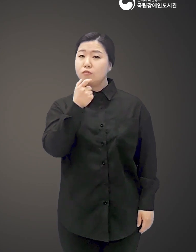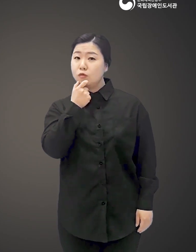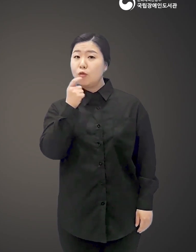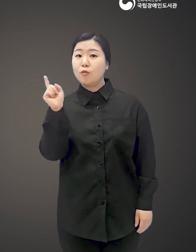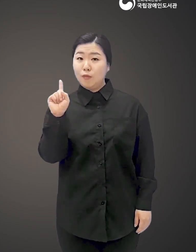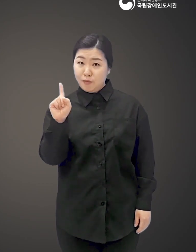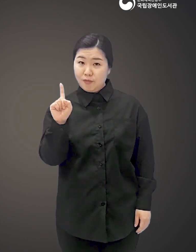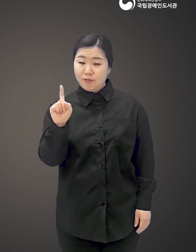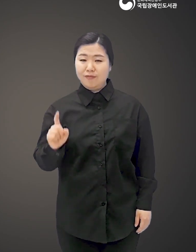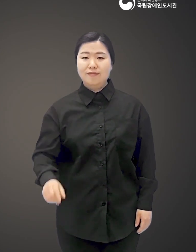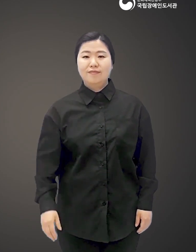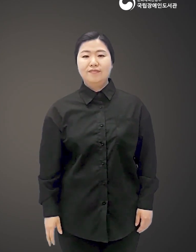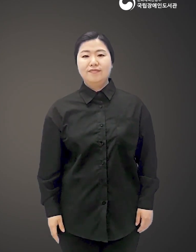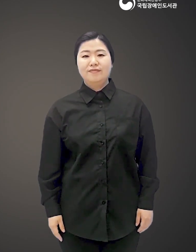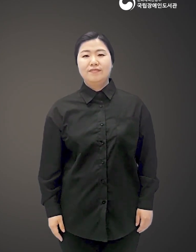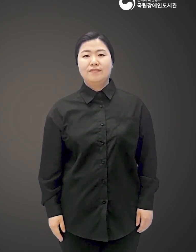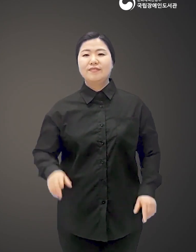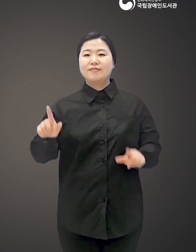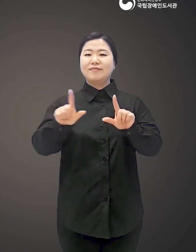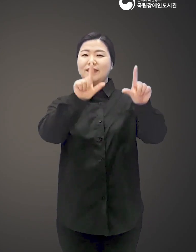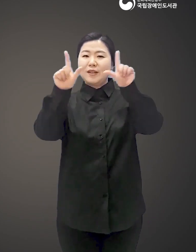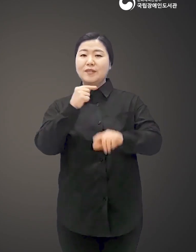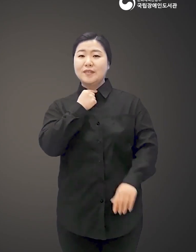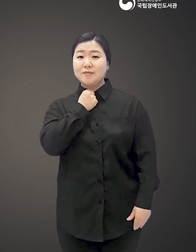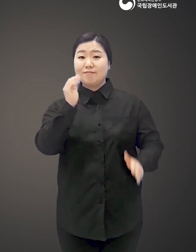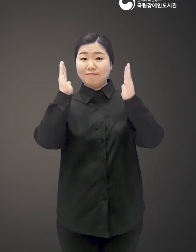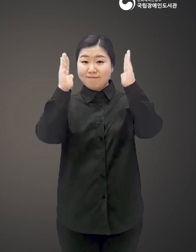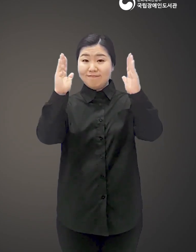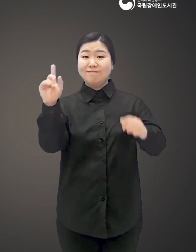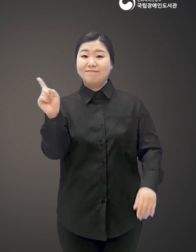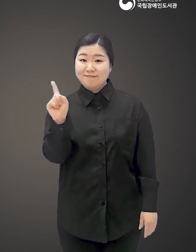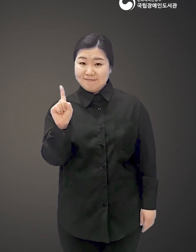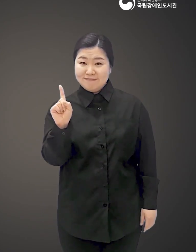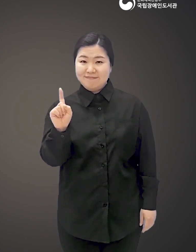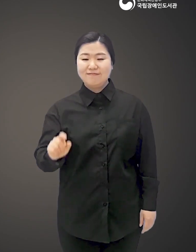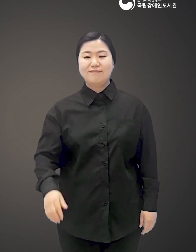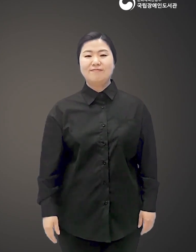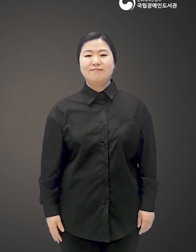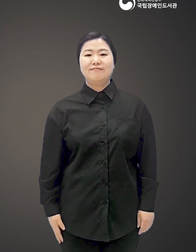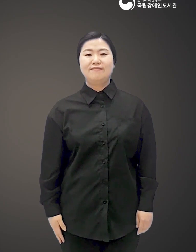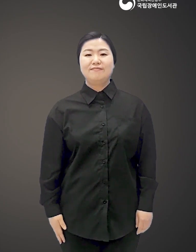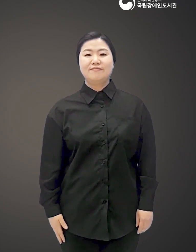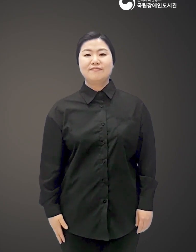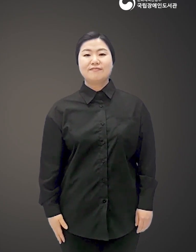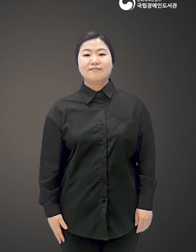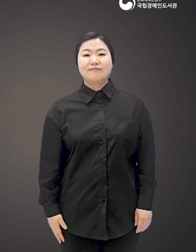좋아하고 싫어하는지, 어떻게 살고 싶은지,